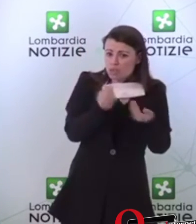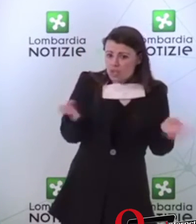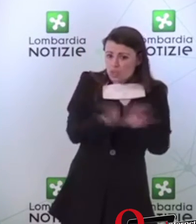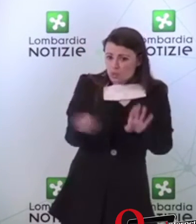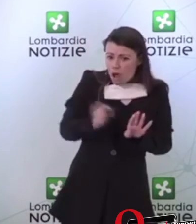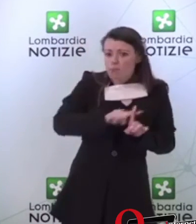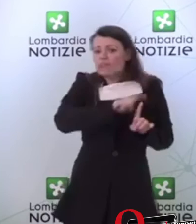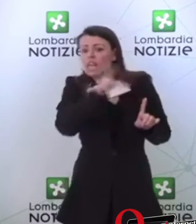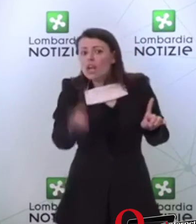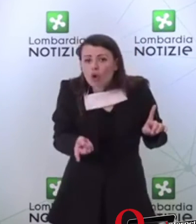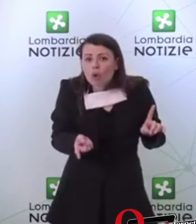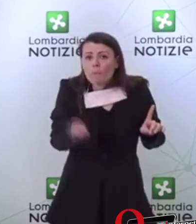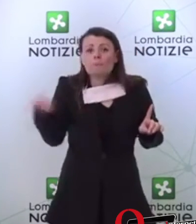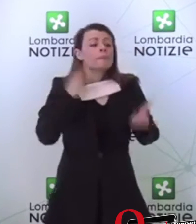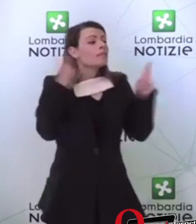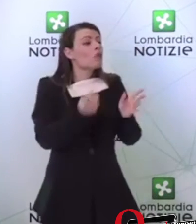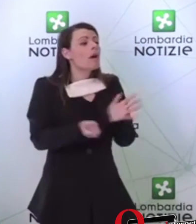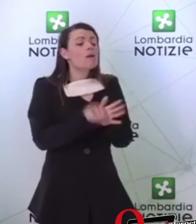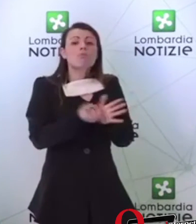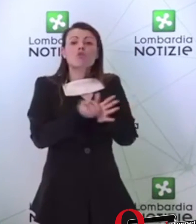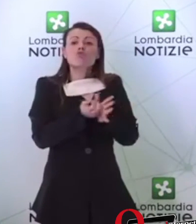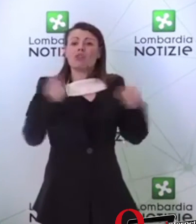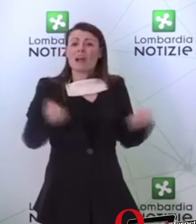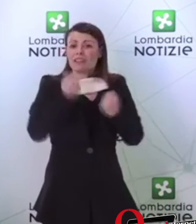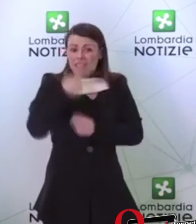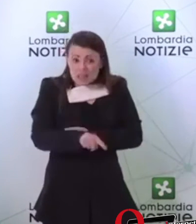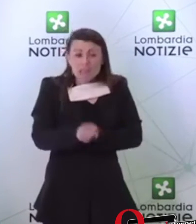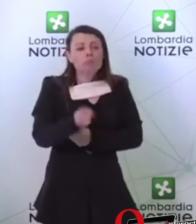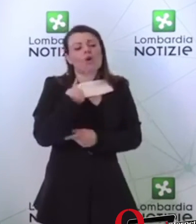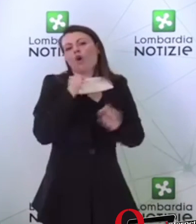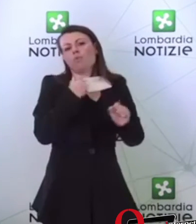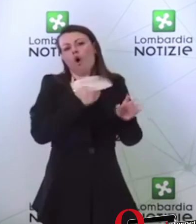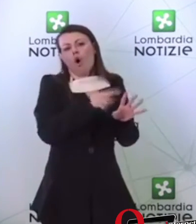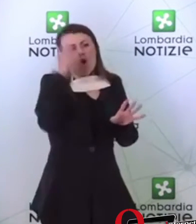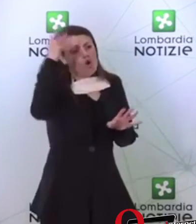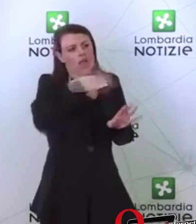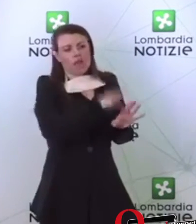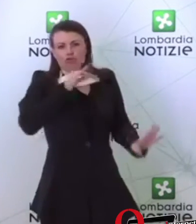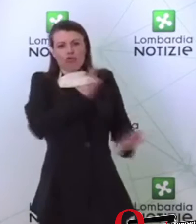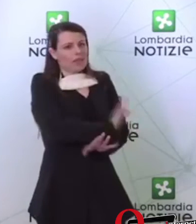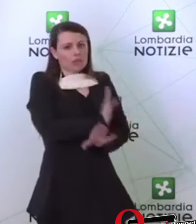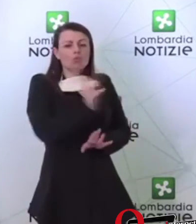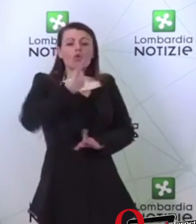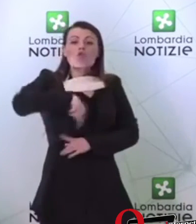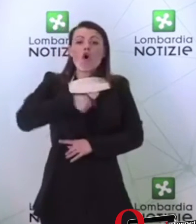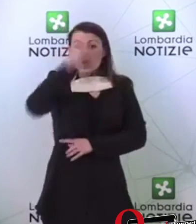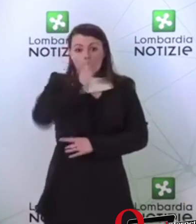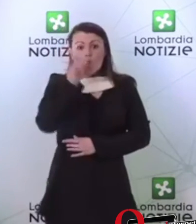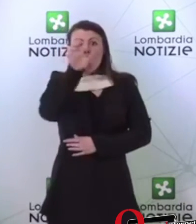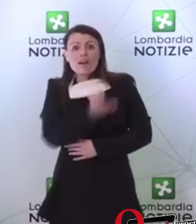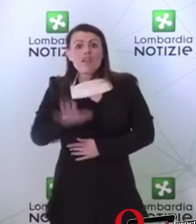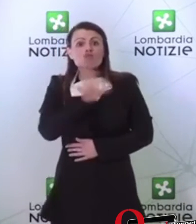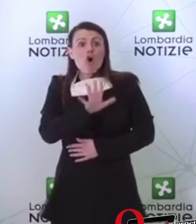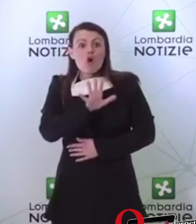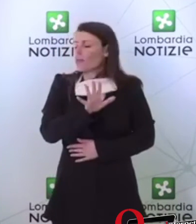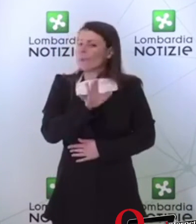l'attività produttiva è una scelta che può essere fatta solo dal governo, quindi noi sul, come regioni sulle attività produttive non interveniamo a